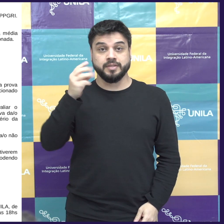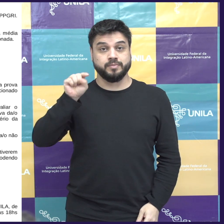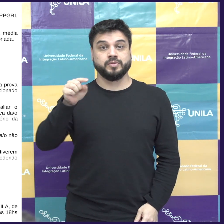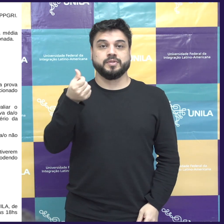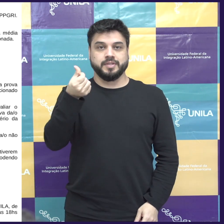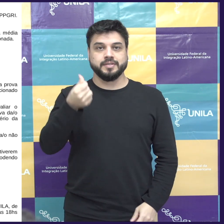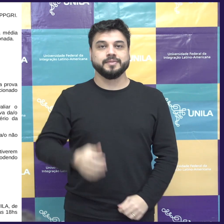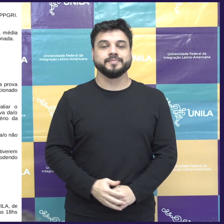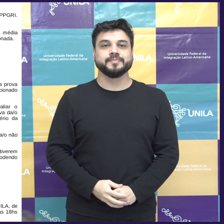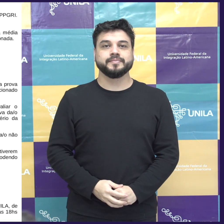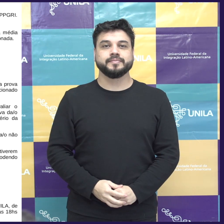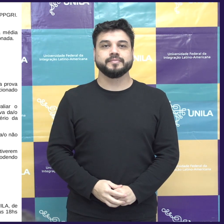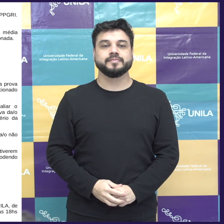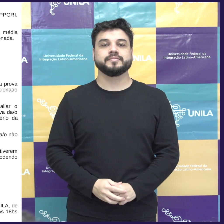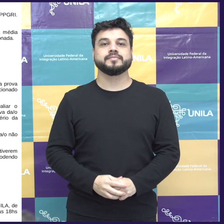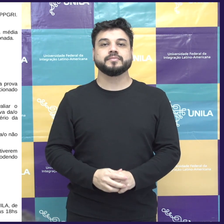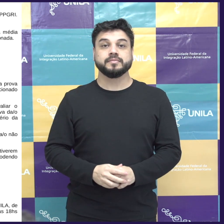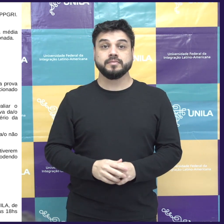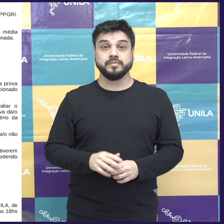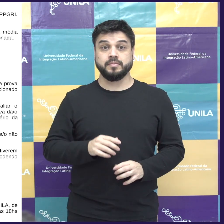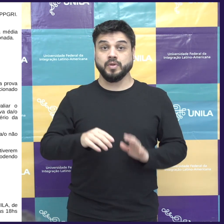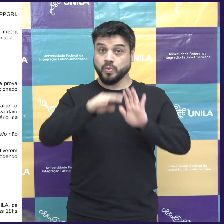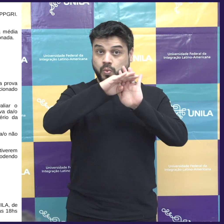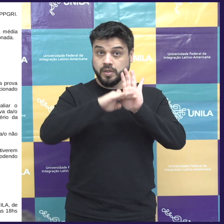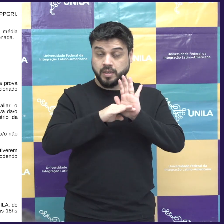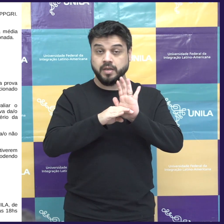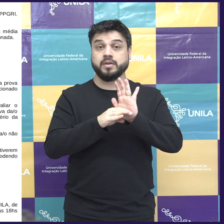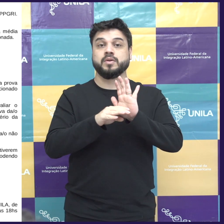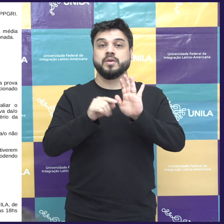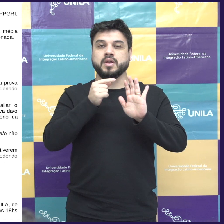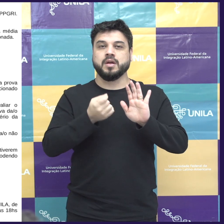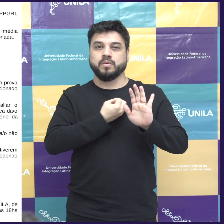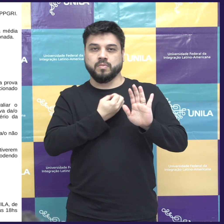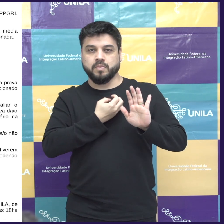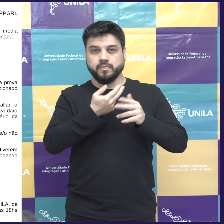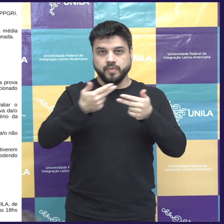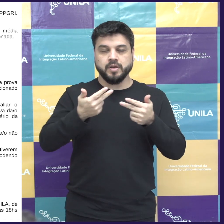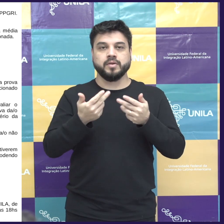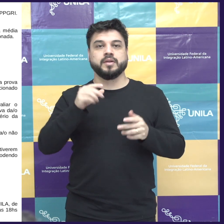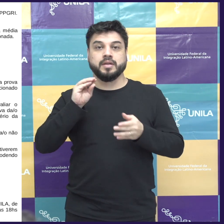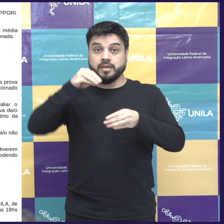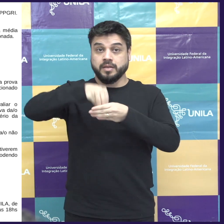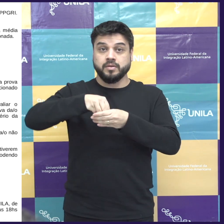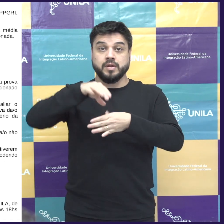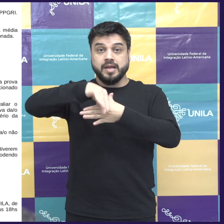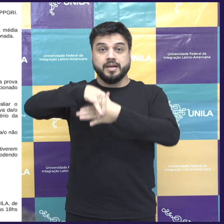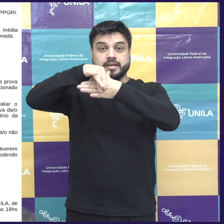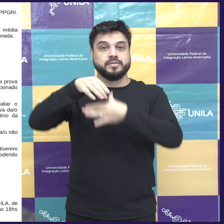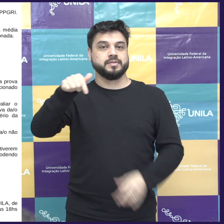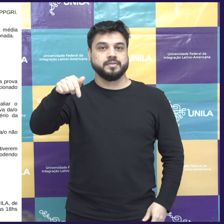5.3.6. Os critérios e pesos dessa fase encontram-se no anexo 7.